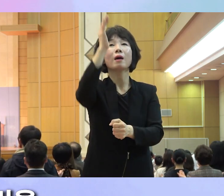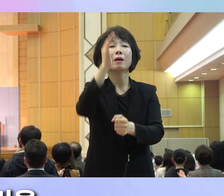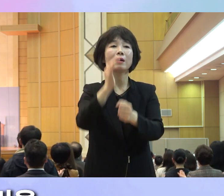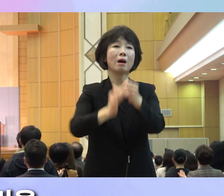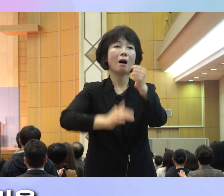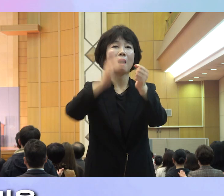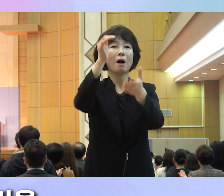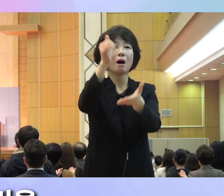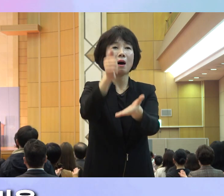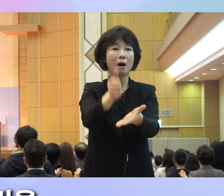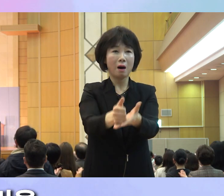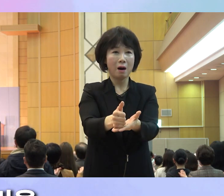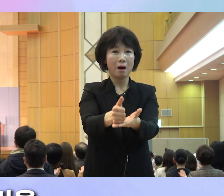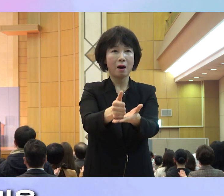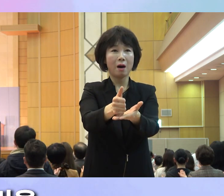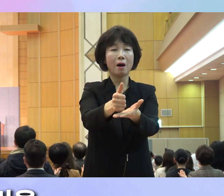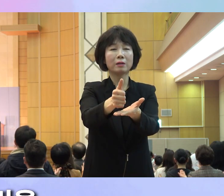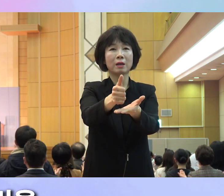나의